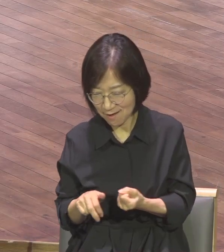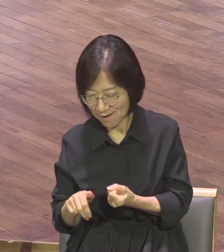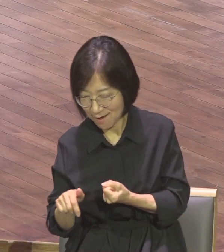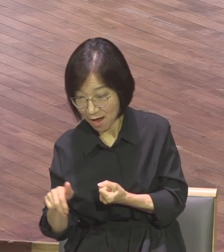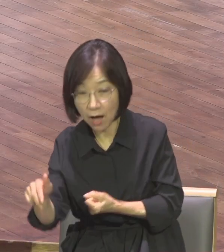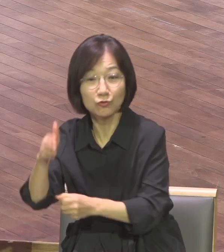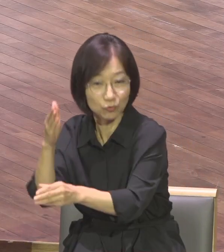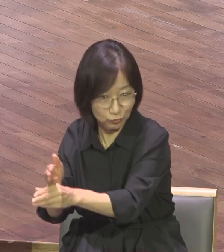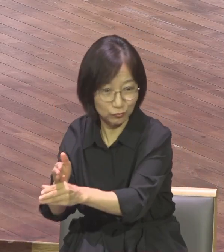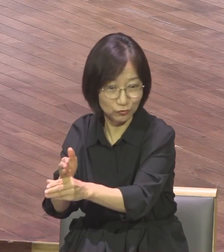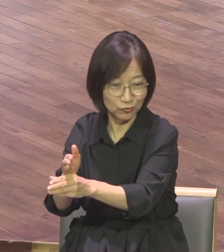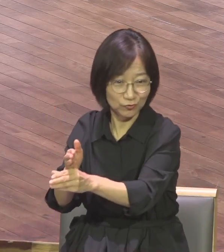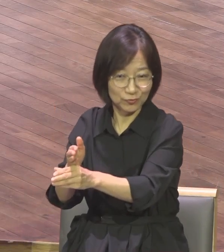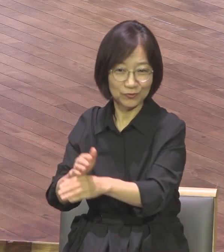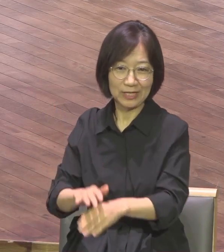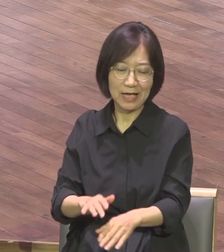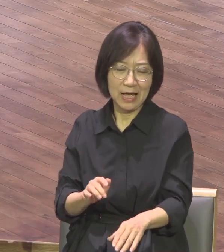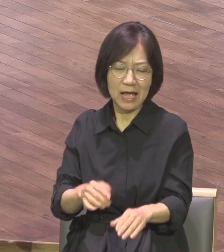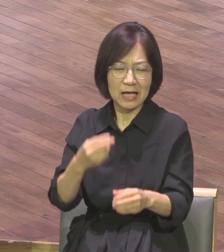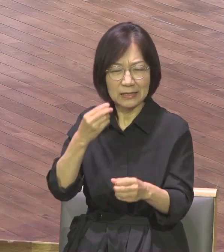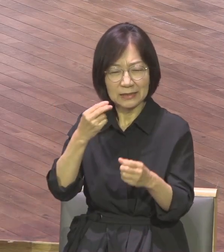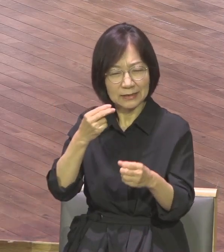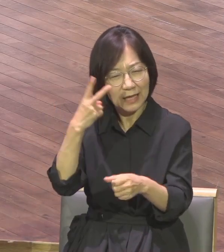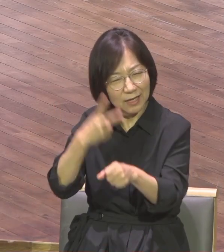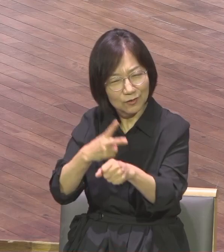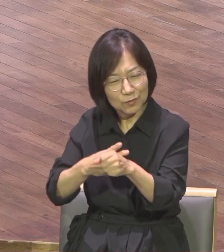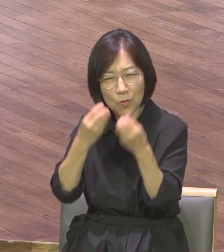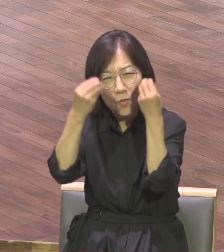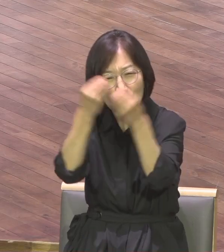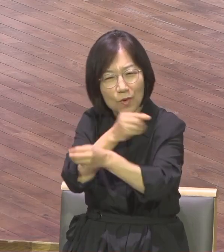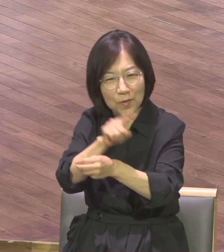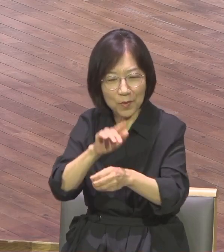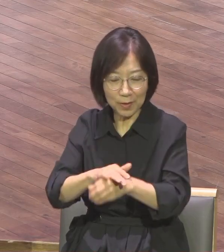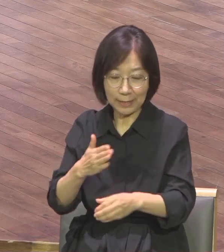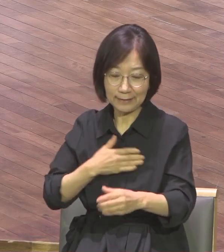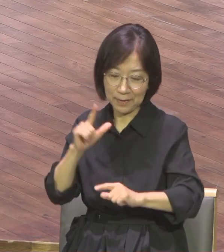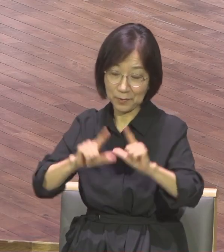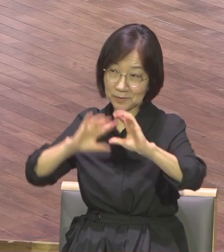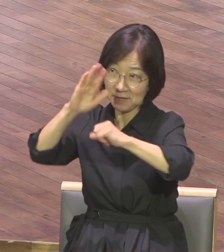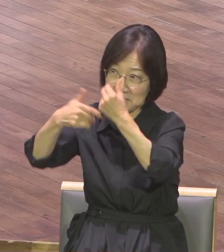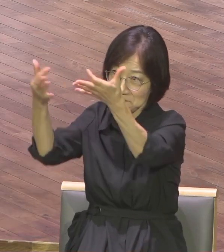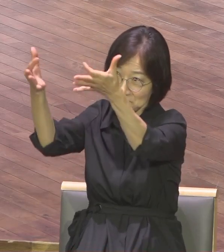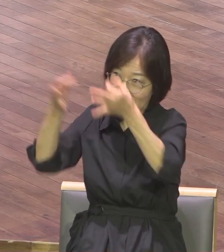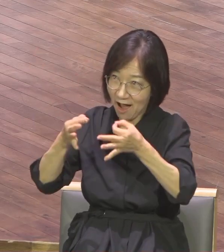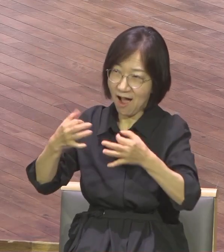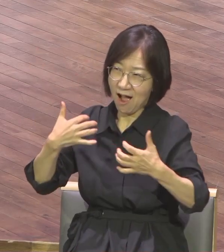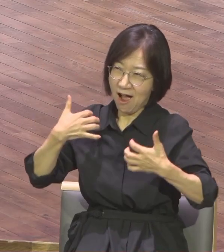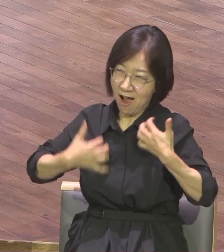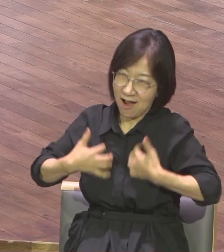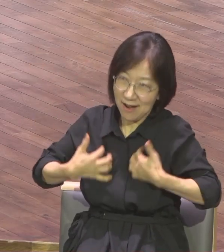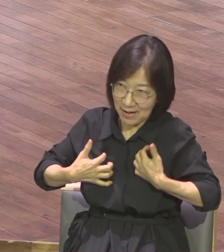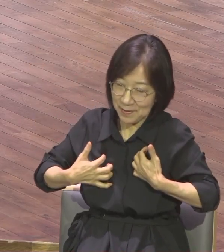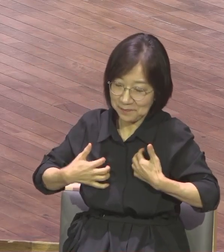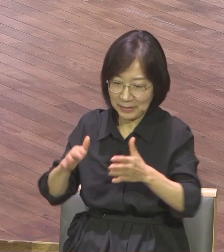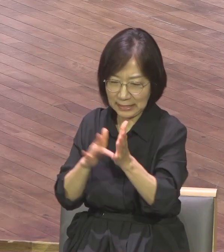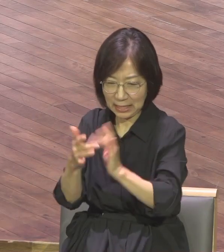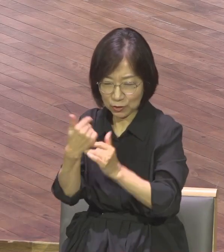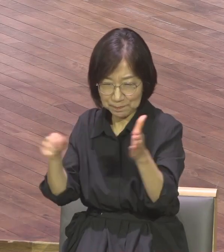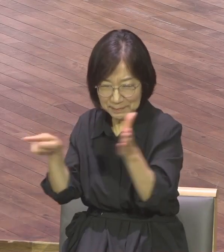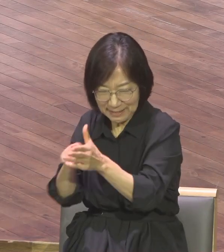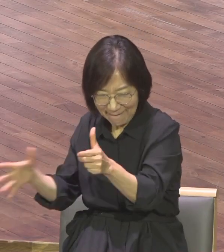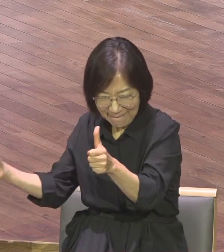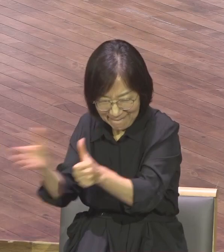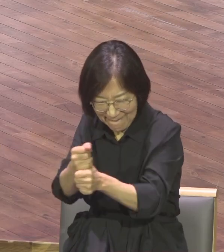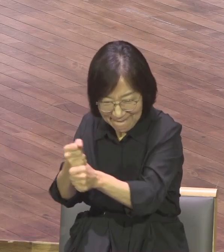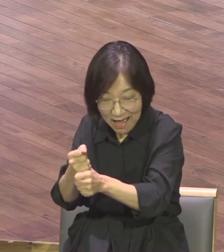사울 자신은 이것이 하나님을 가장 기뻐시게 한다라고 그렇게